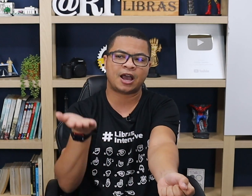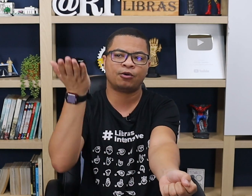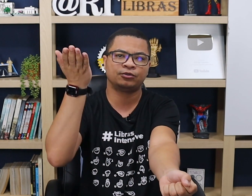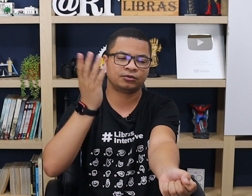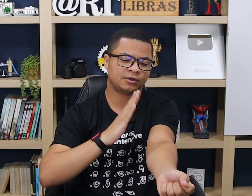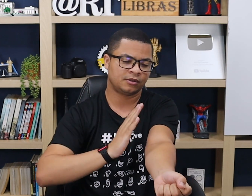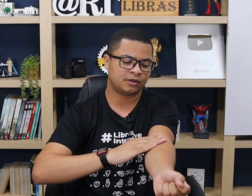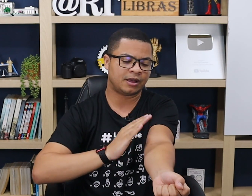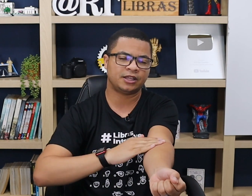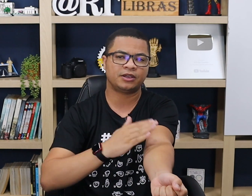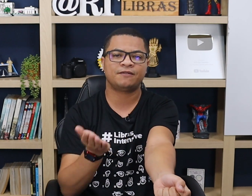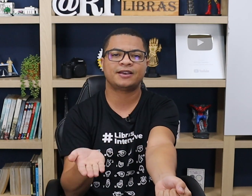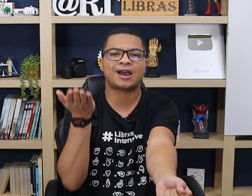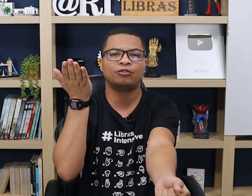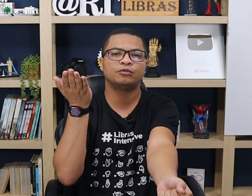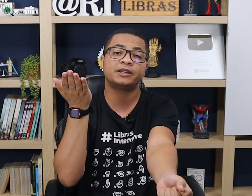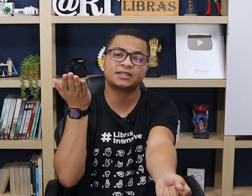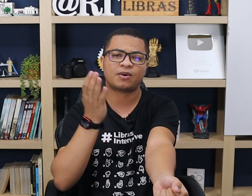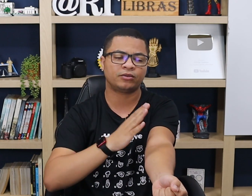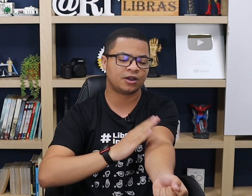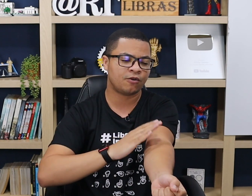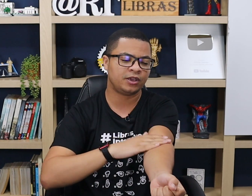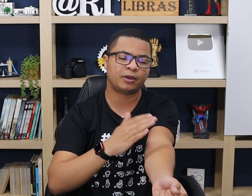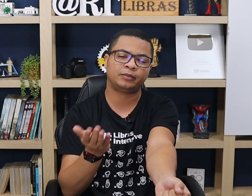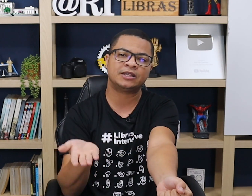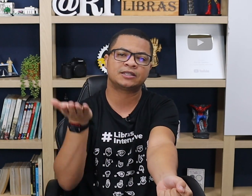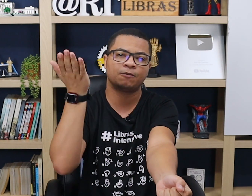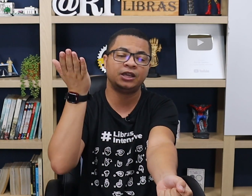alto bateu aqui faz alto pressão alta ou hipertensão